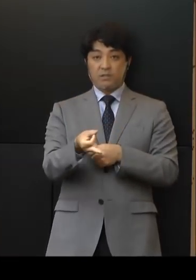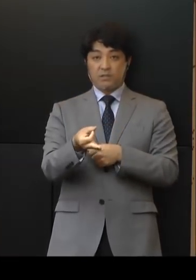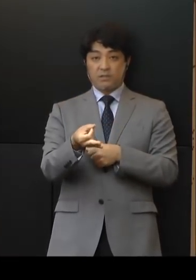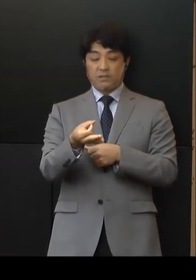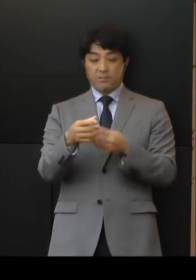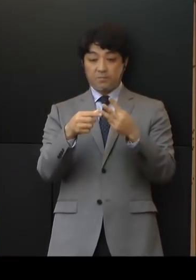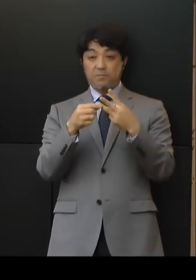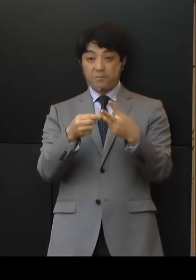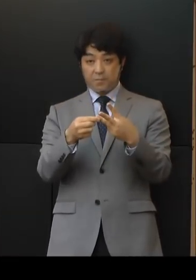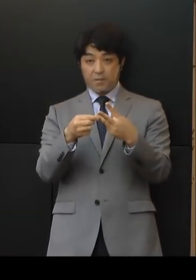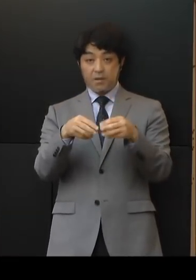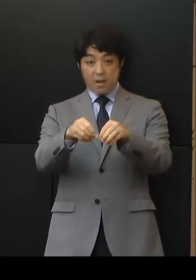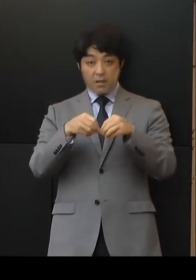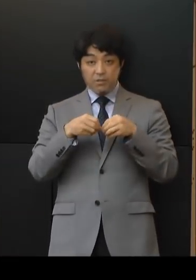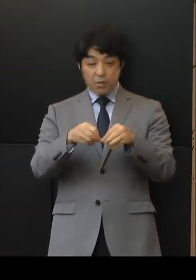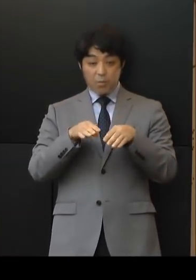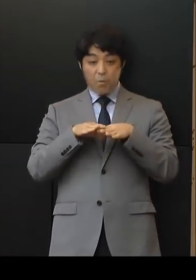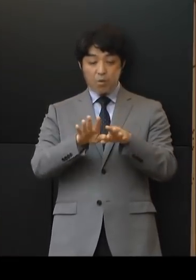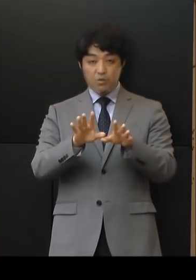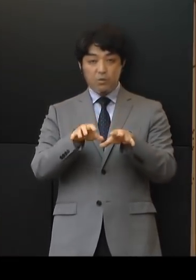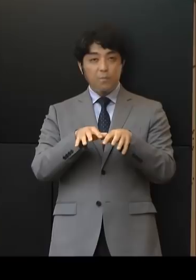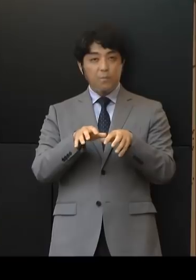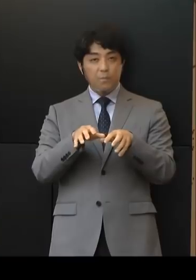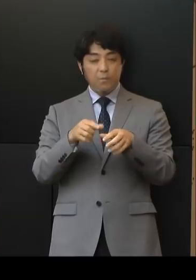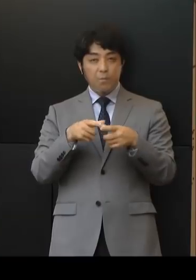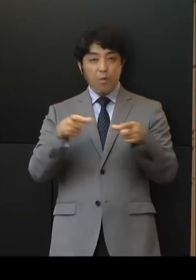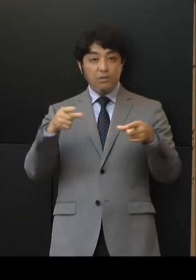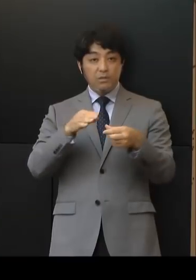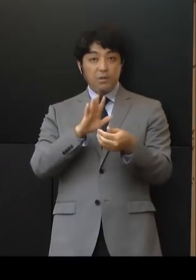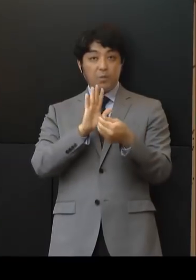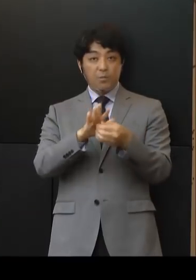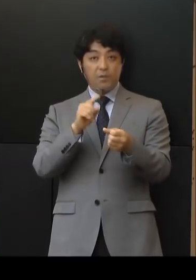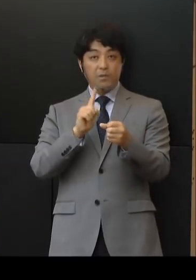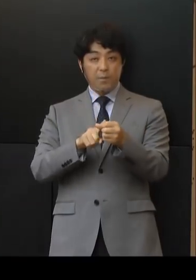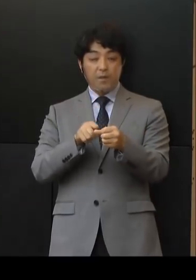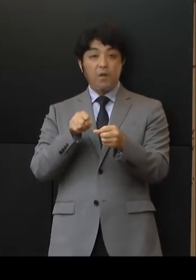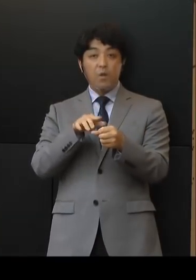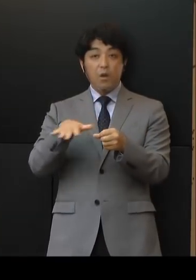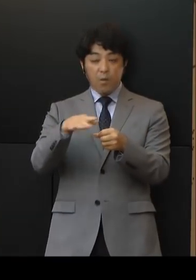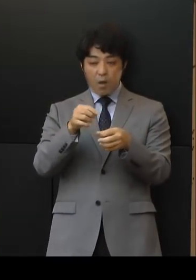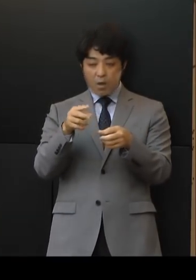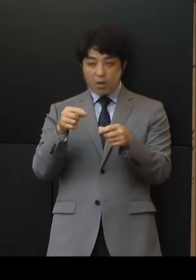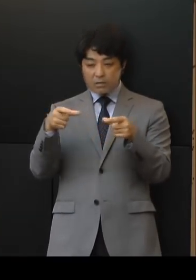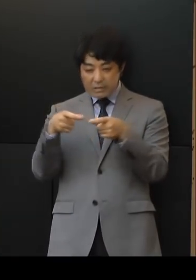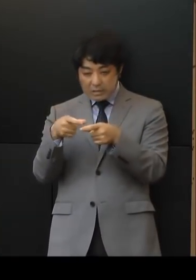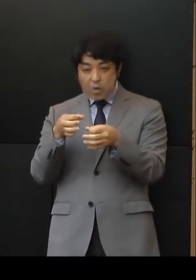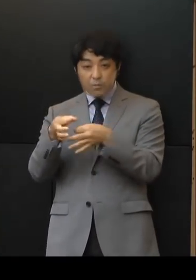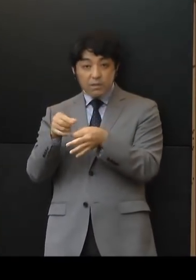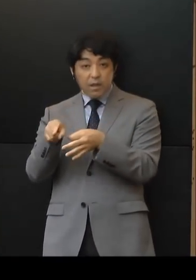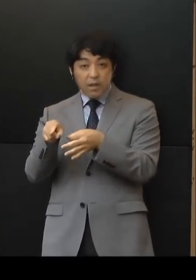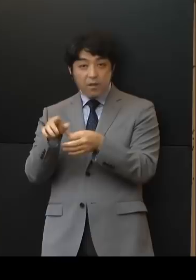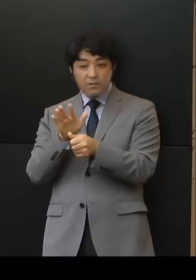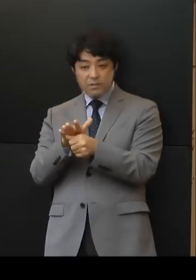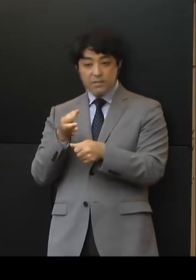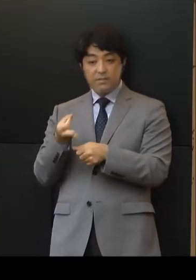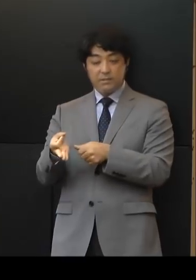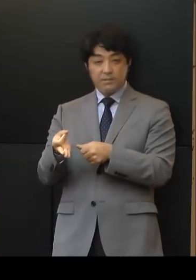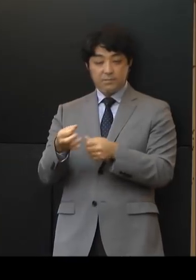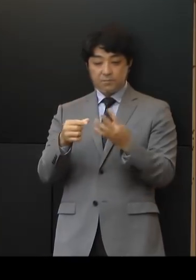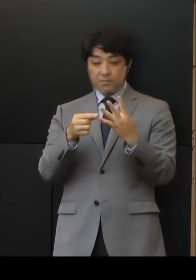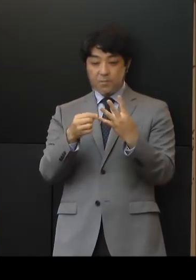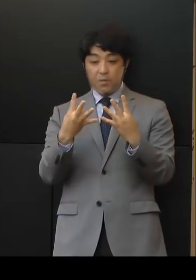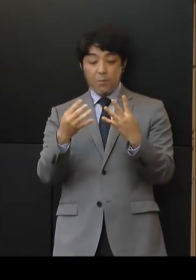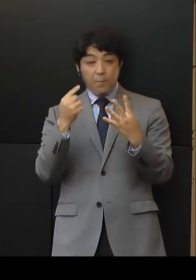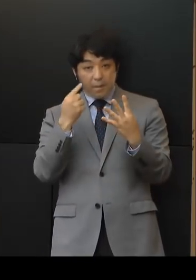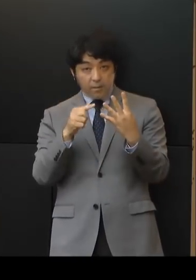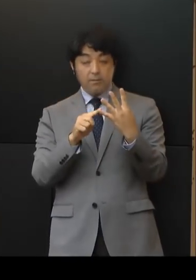症拡大防止の観点による小売業等への支援金、また4として、休